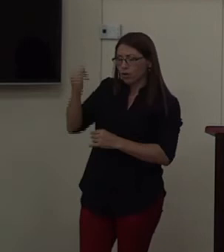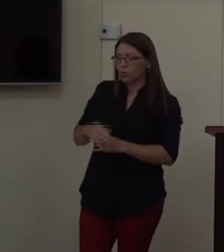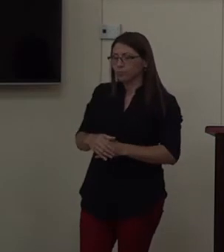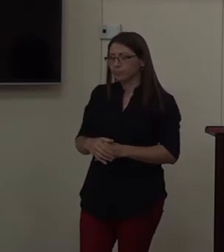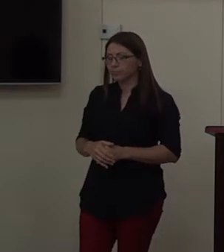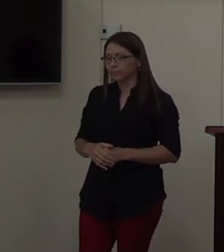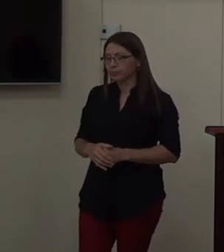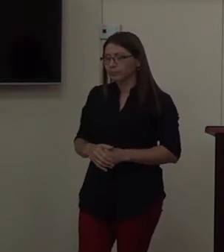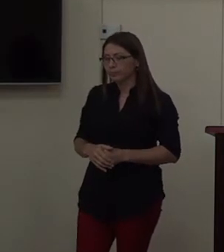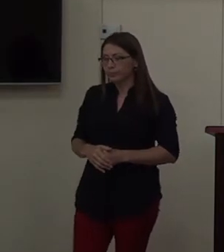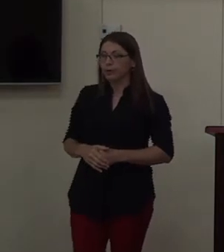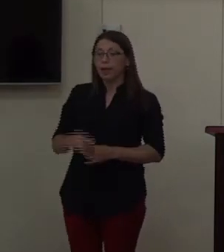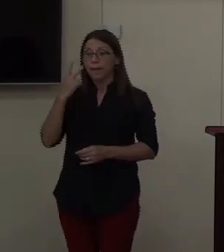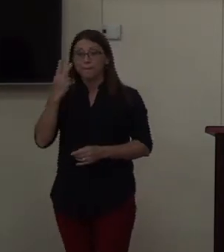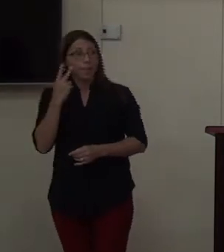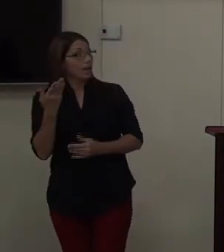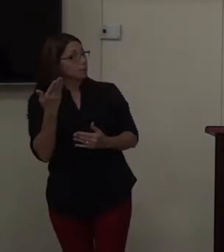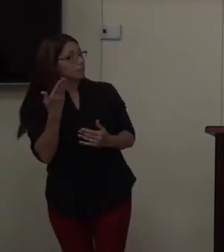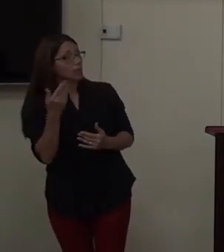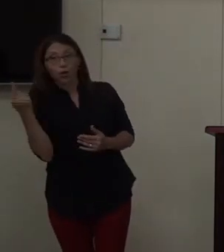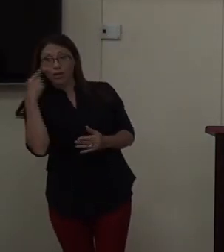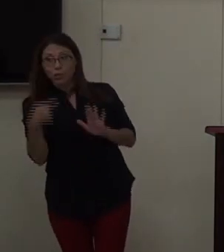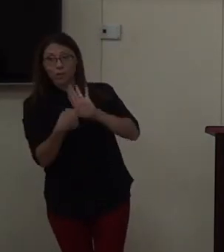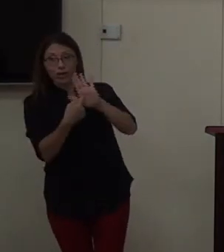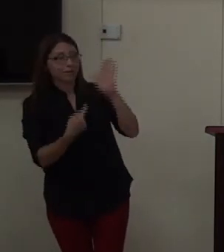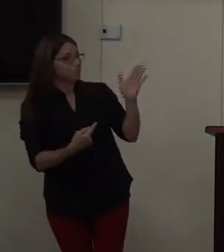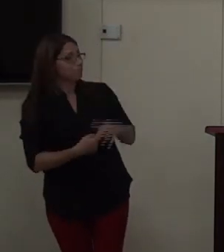Bien, vean este ejercicio que les voy a poner.